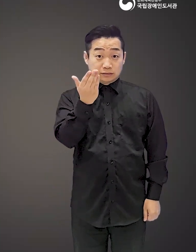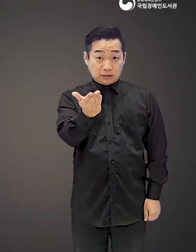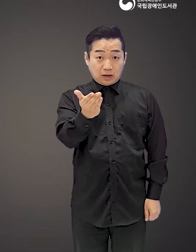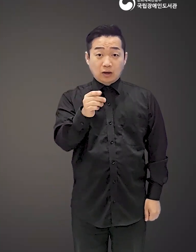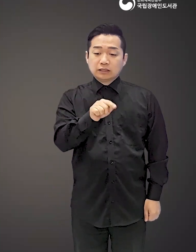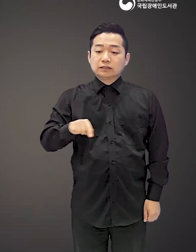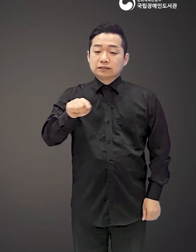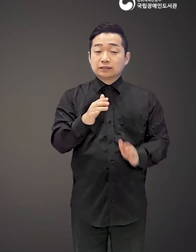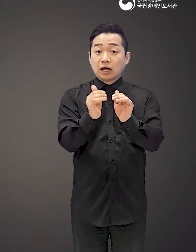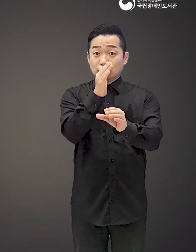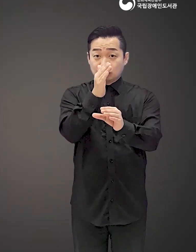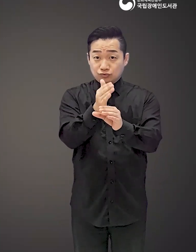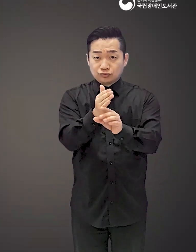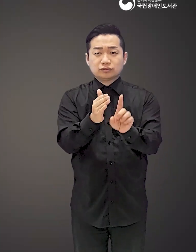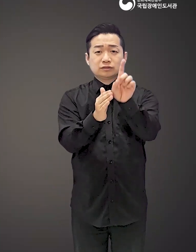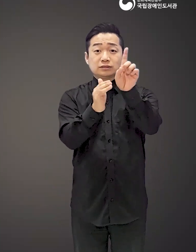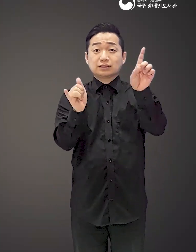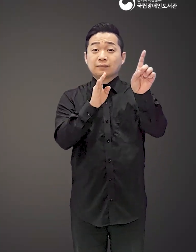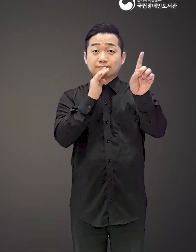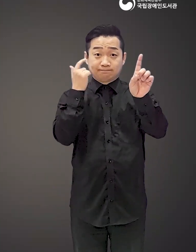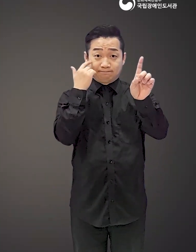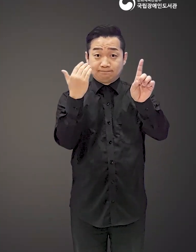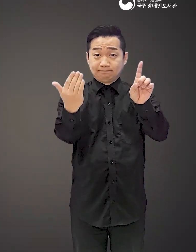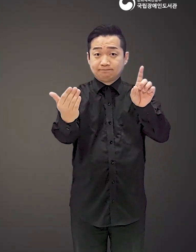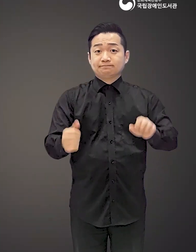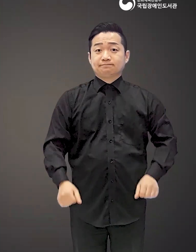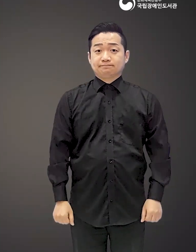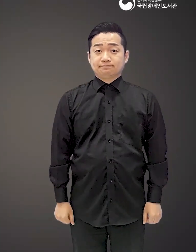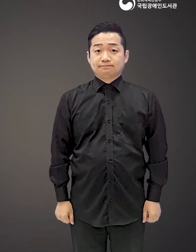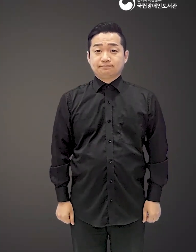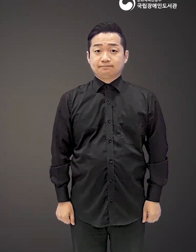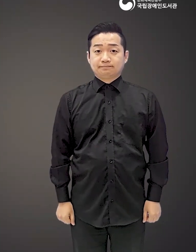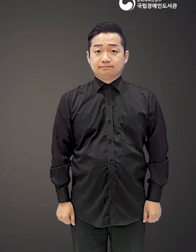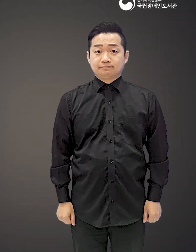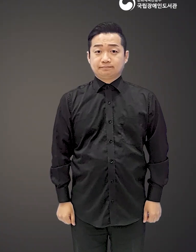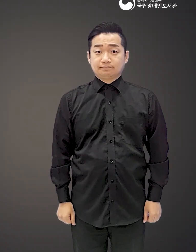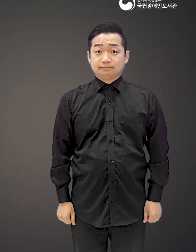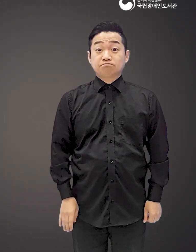혹시 당신도 이런 사람 중 하나인가요?